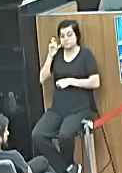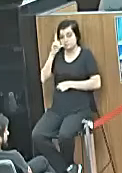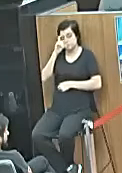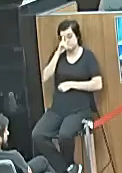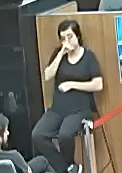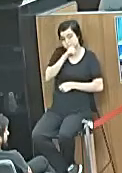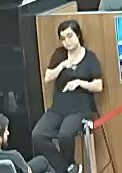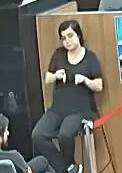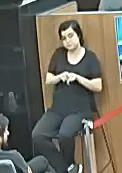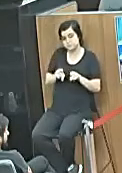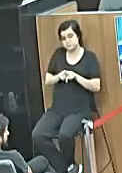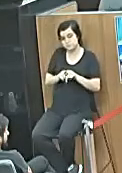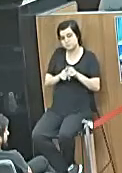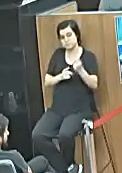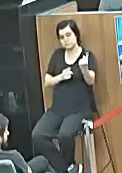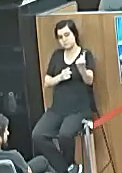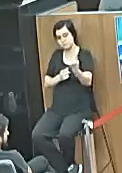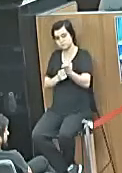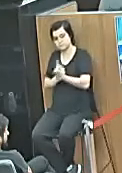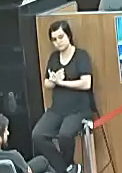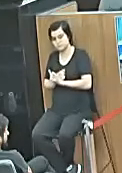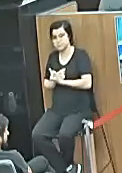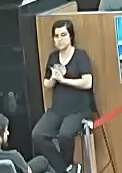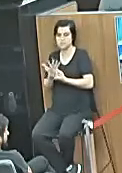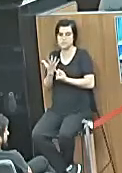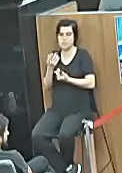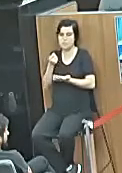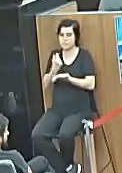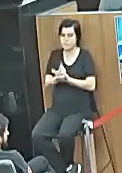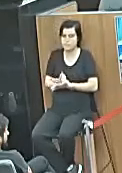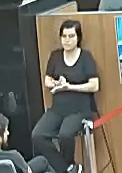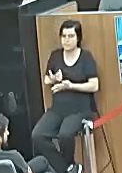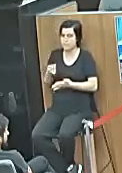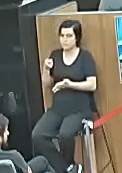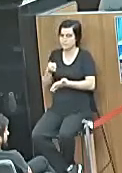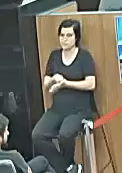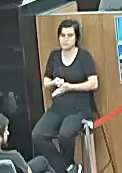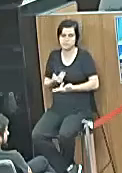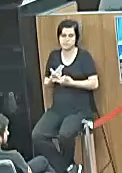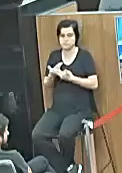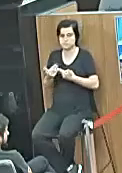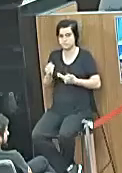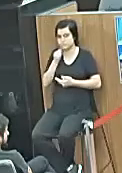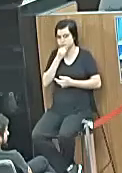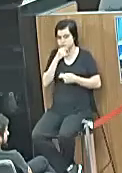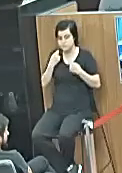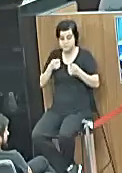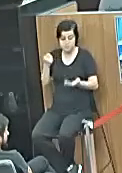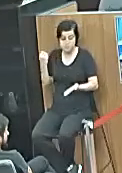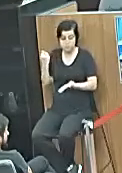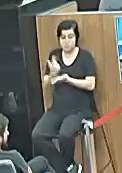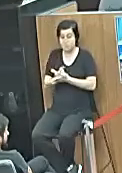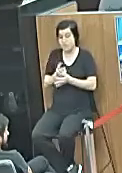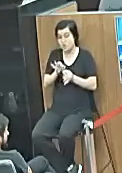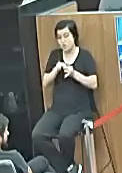para integrar na roda econômica do estado das vezes o que ela precisa comprar precisar fazer tá longe dela muitas